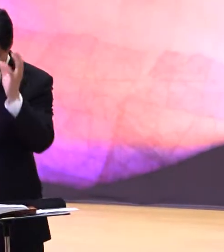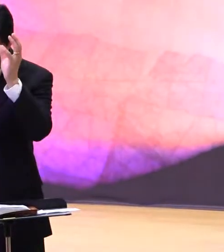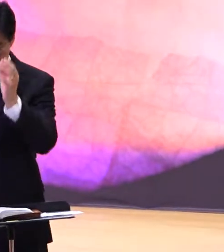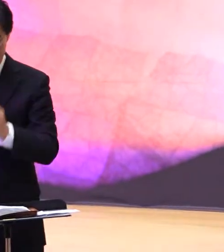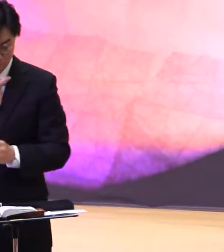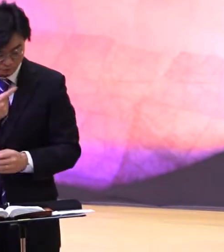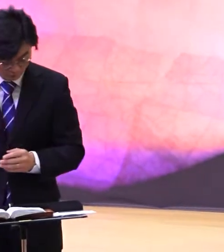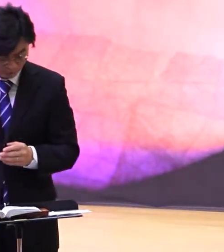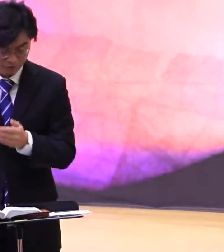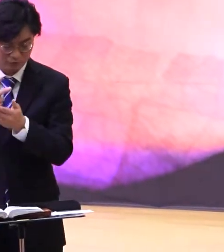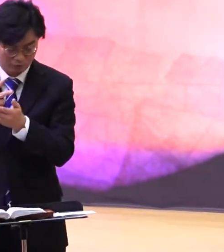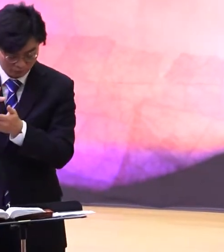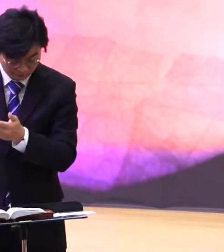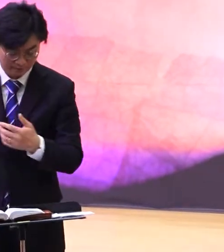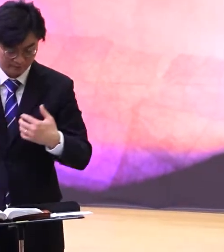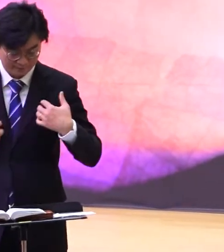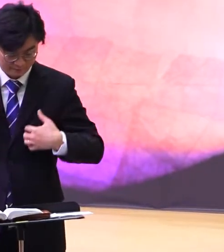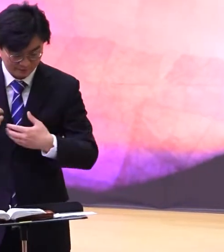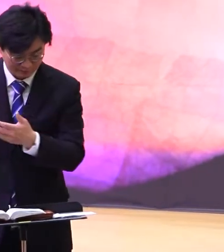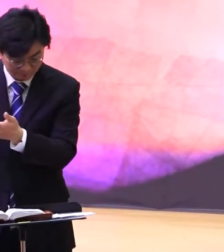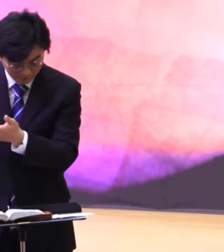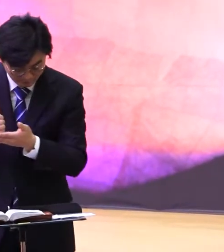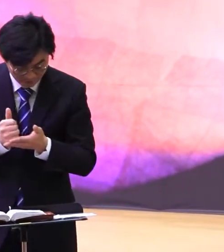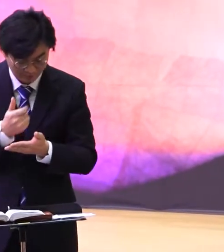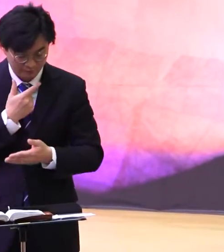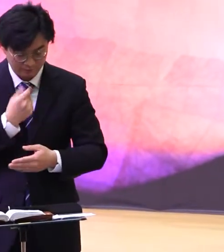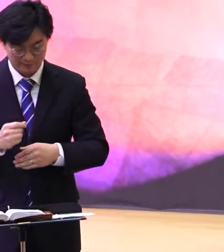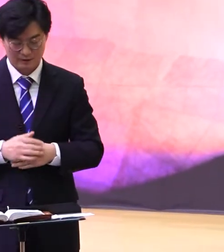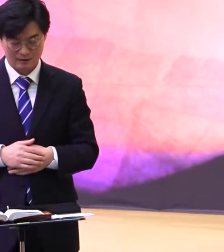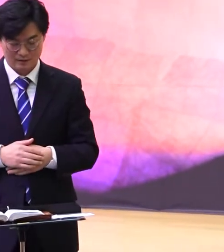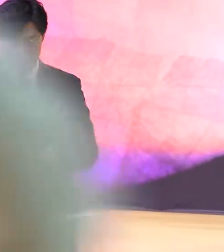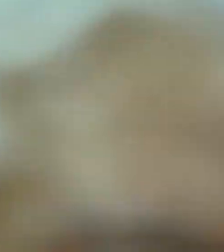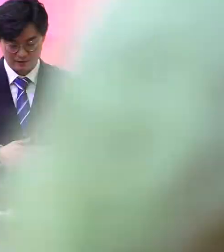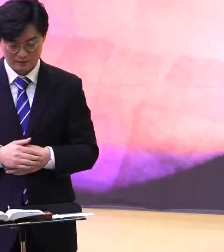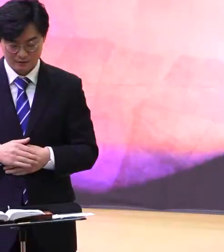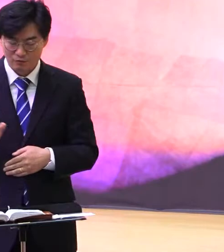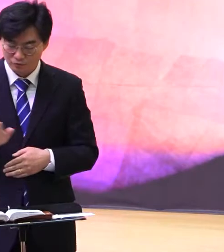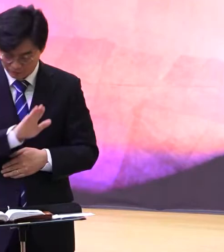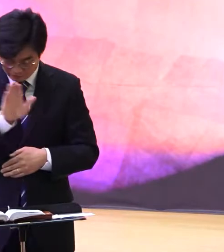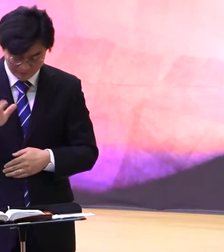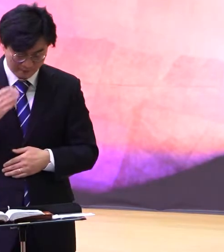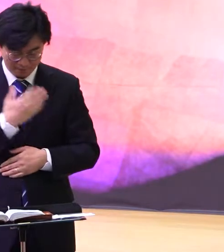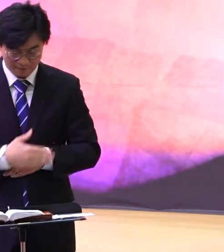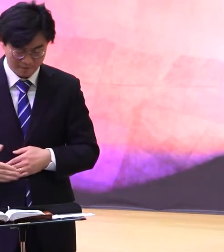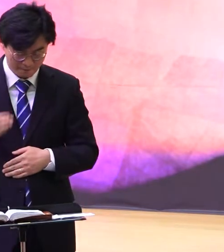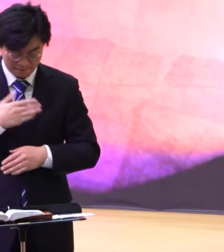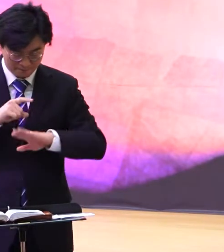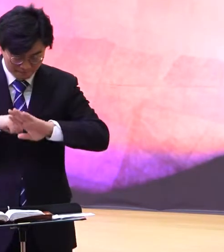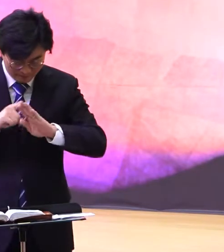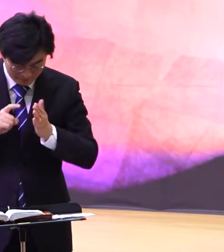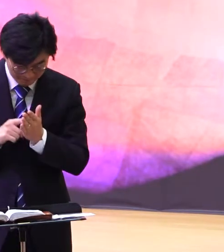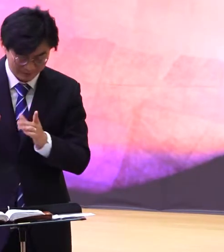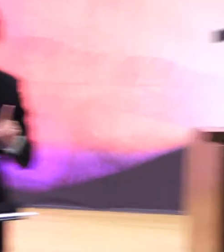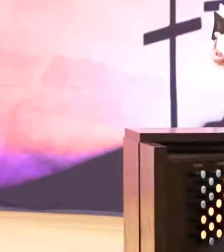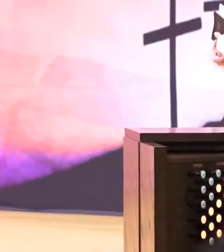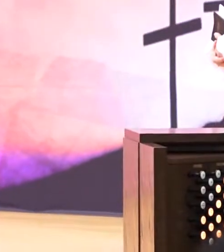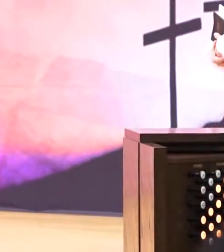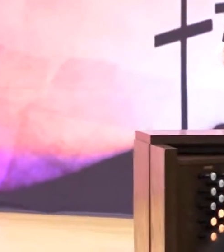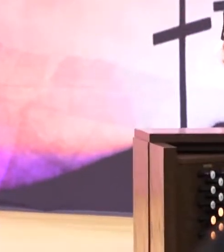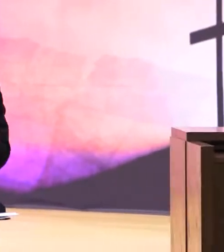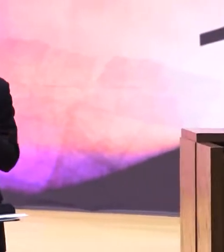주님을 영접합니다. 낮고 천한 우리에게 다가오셔서 우리의 몸과 마음과 삶을 다스려 주신 그